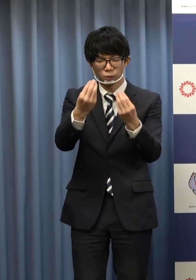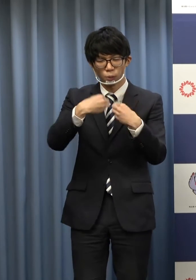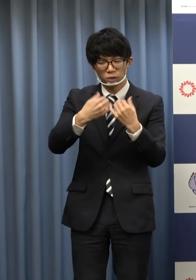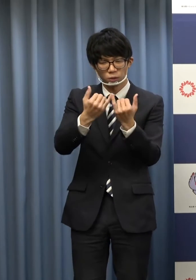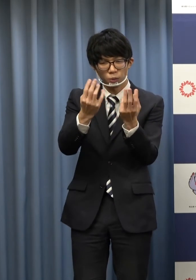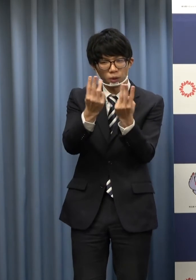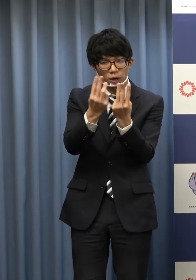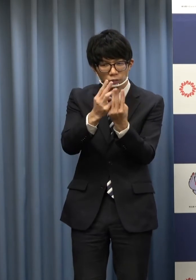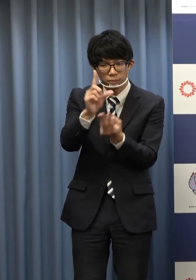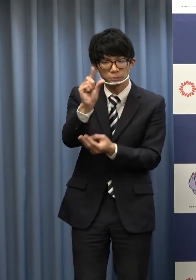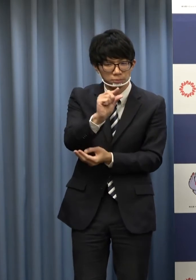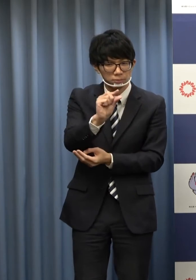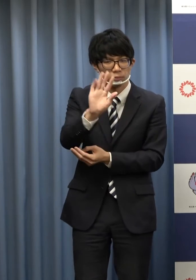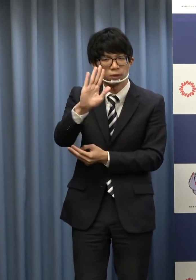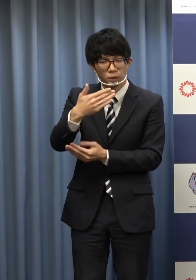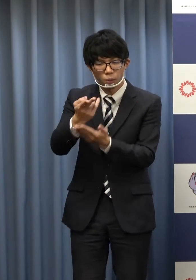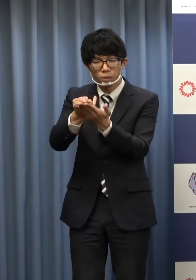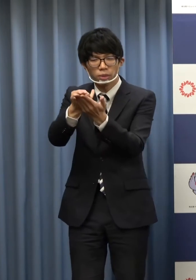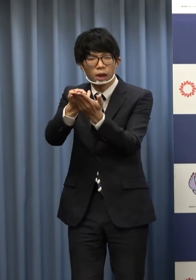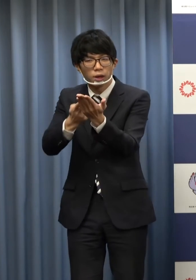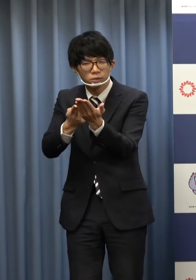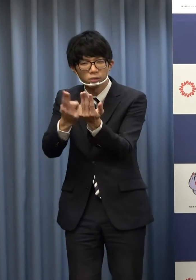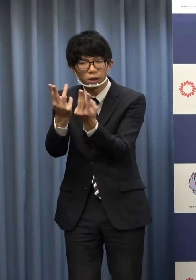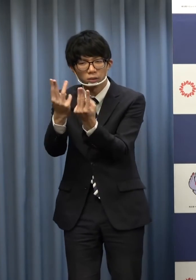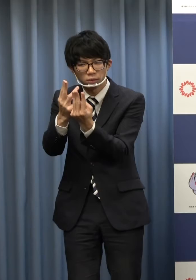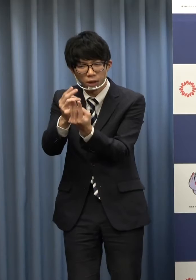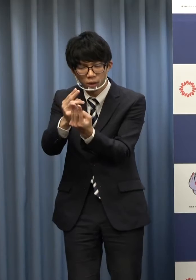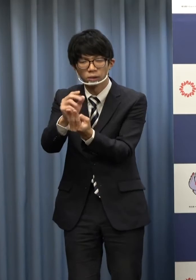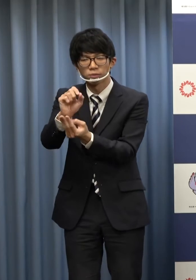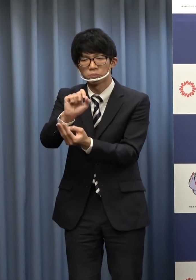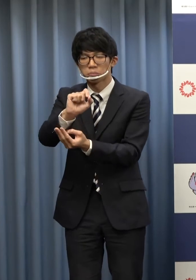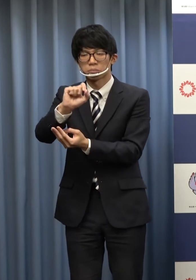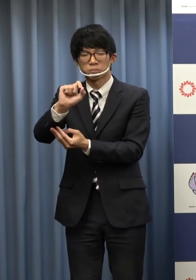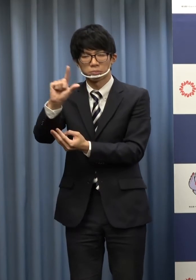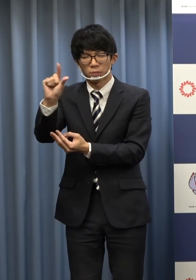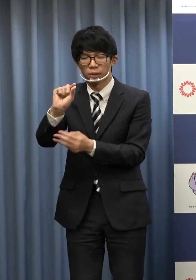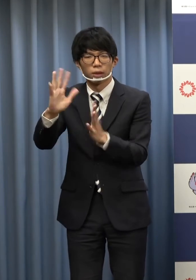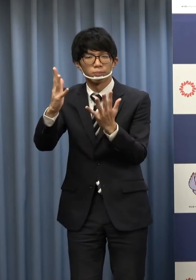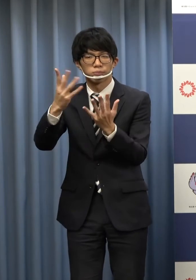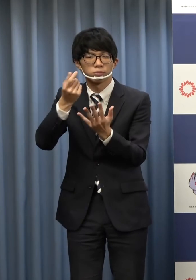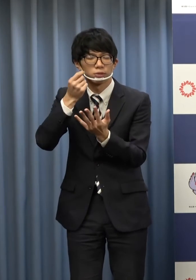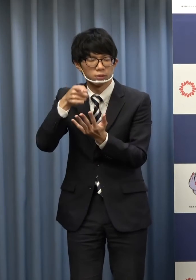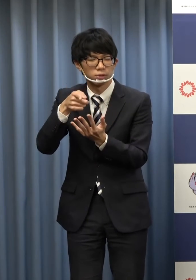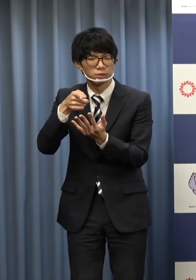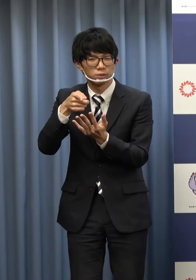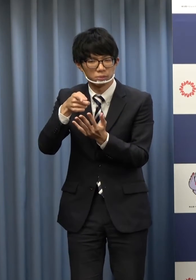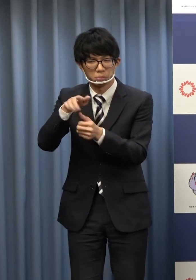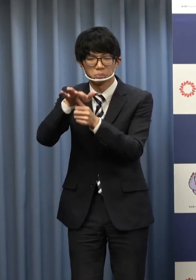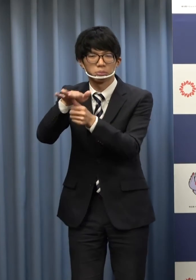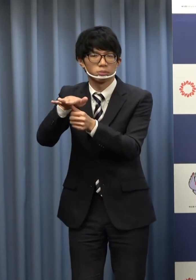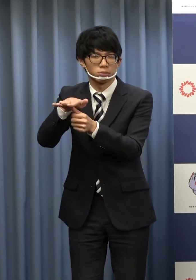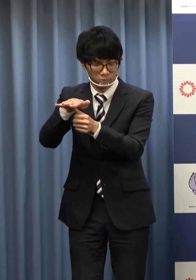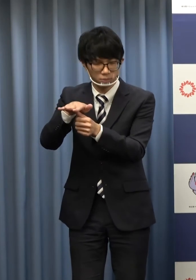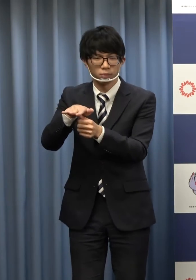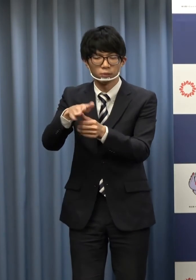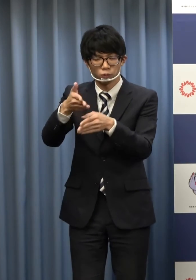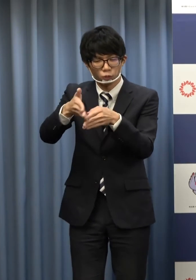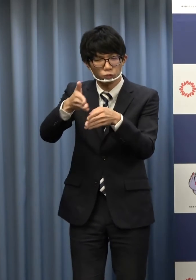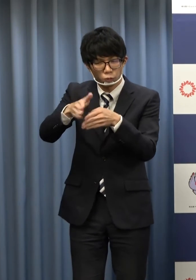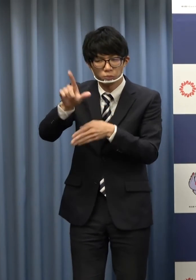ども退院する数がどうしても減らないために、徐々にですけれども減少はしていますけれ